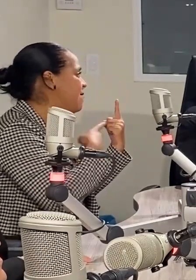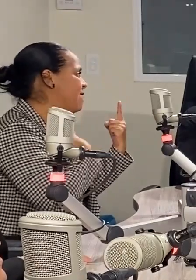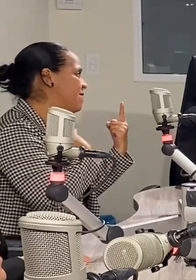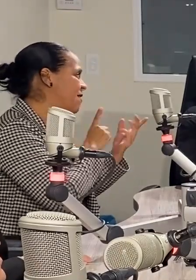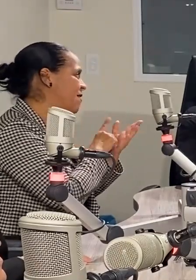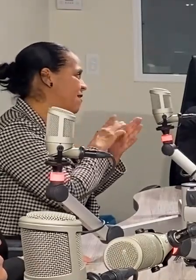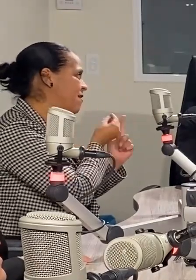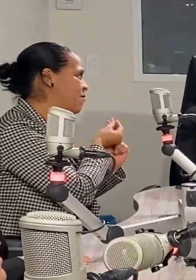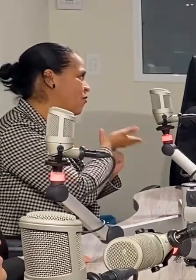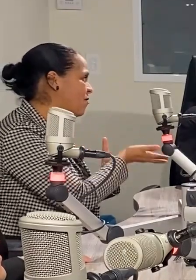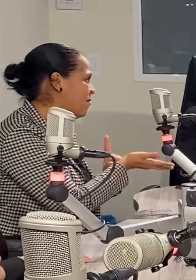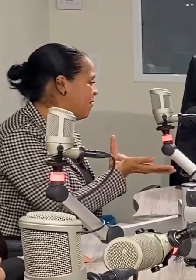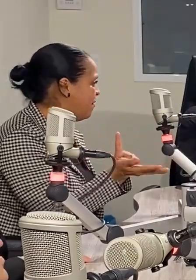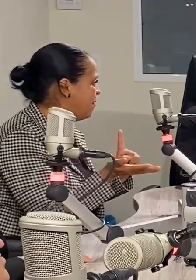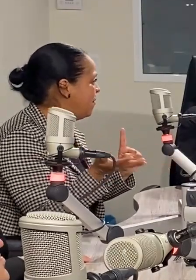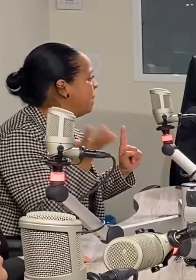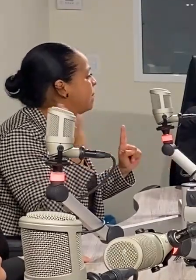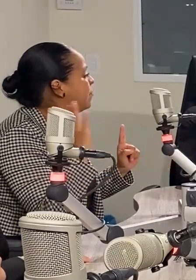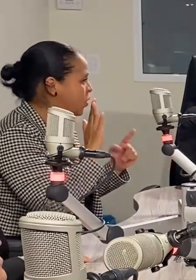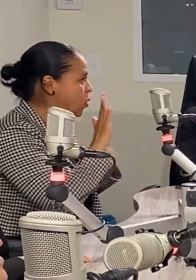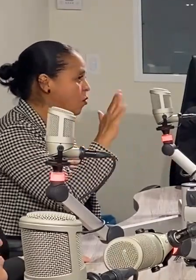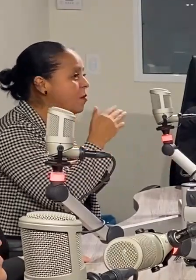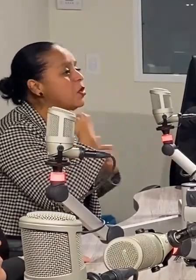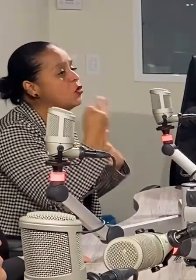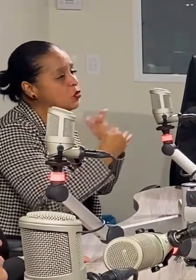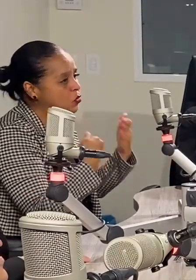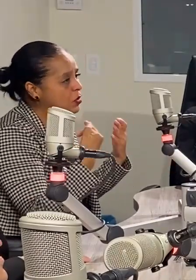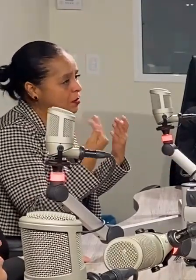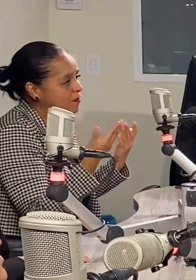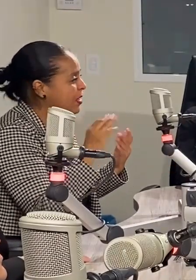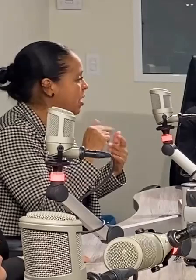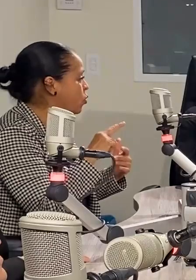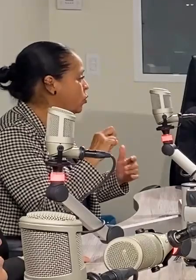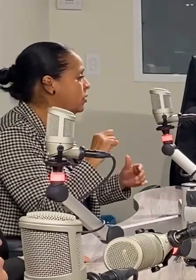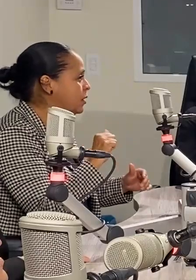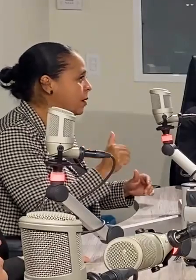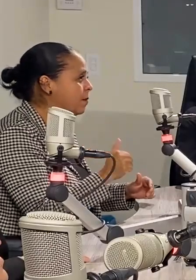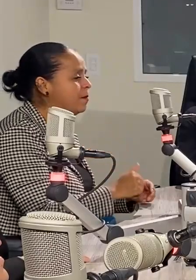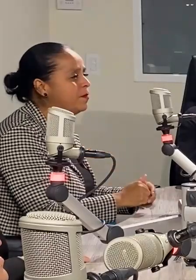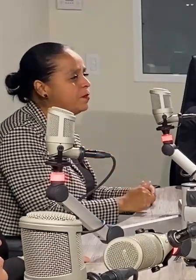como involucrados y comprometidos con la causa, ¿verdad?